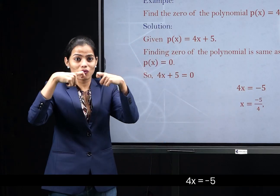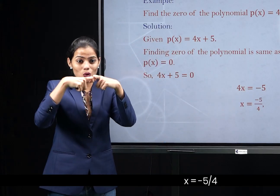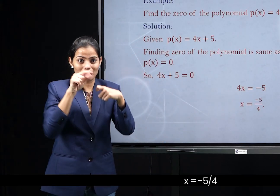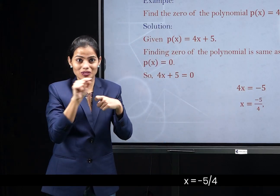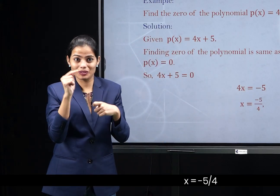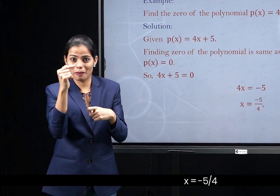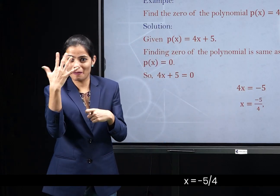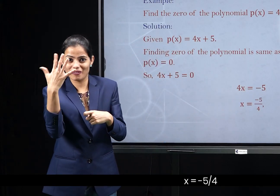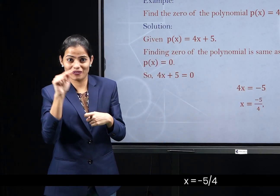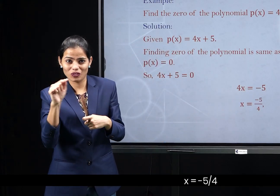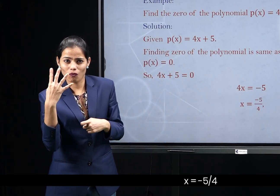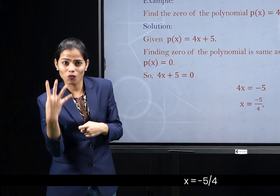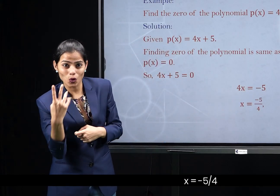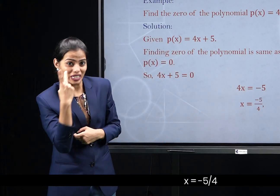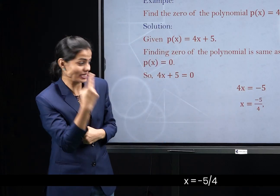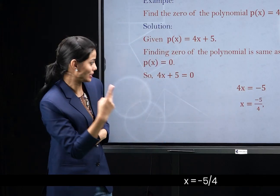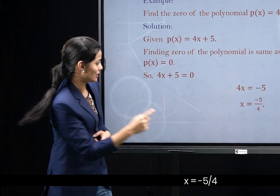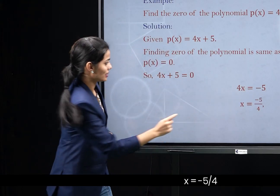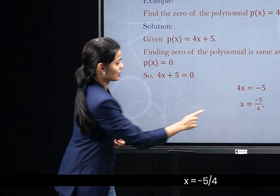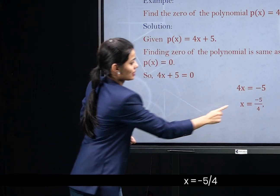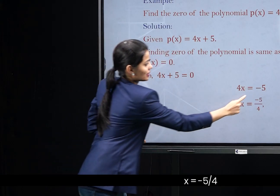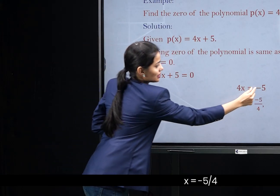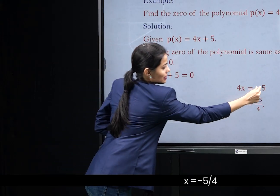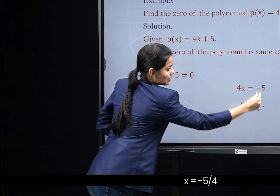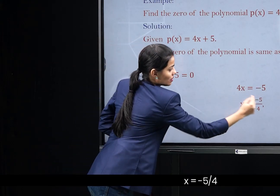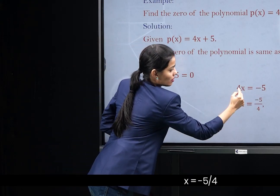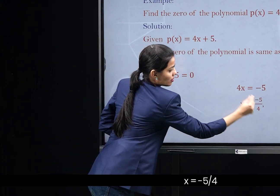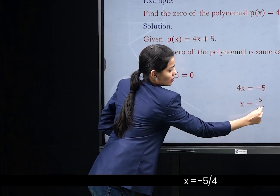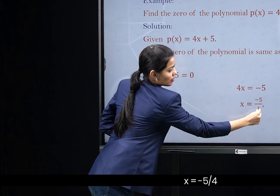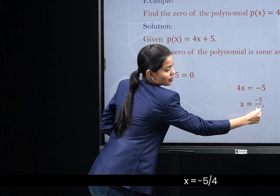x ஈடு கழித்தல் 5 கீழ்க்கோடு 4.